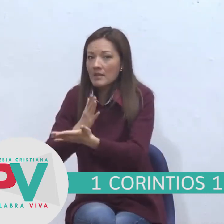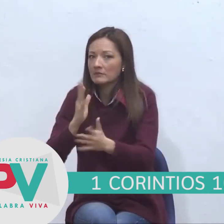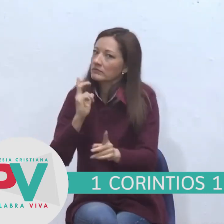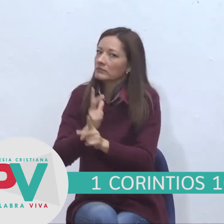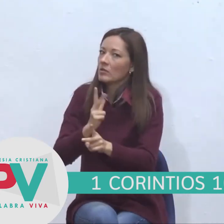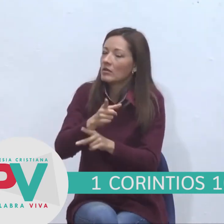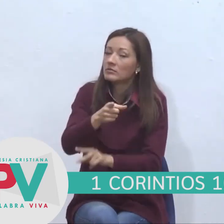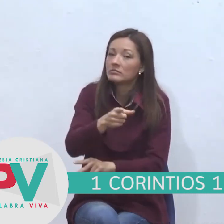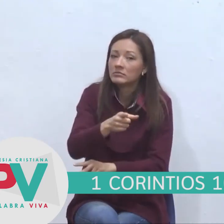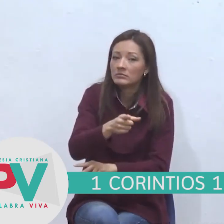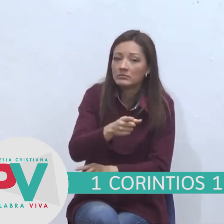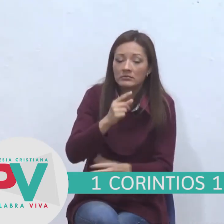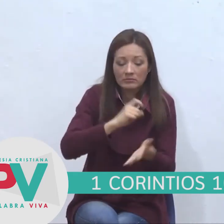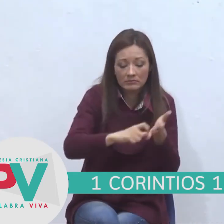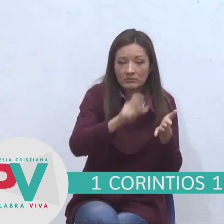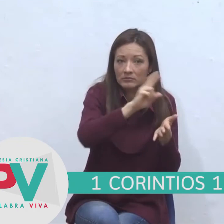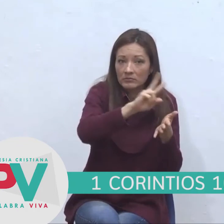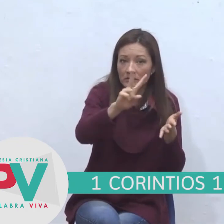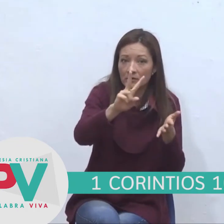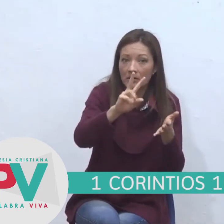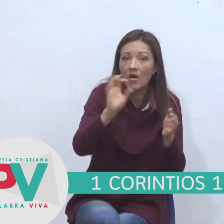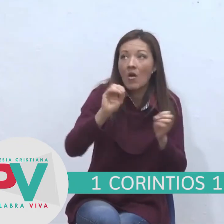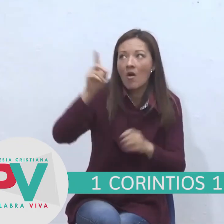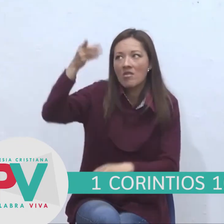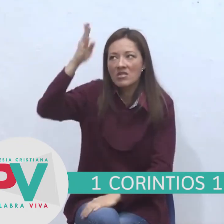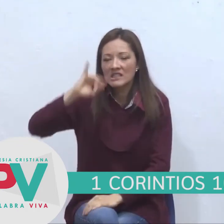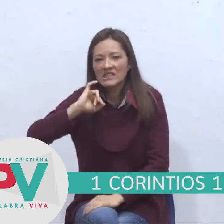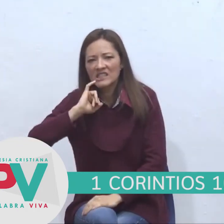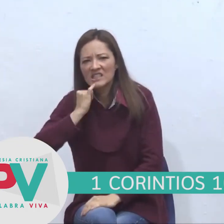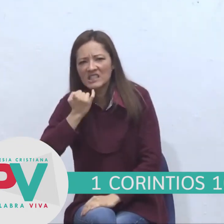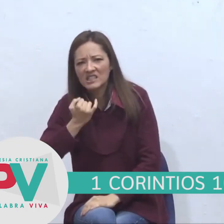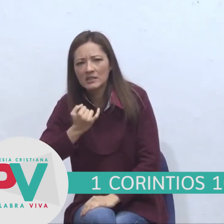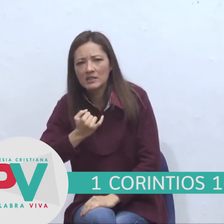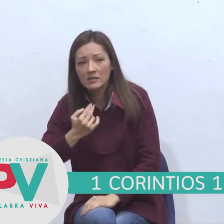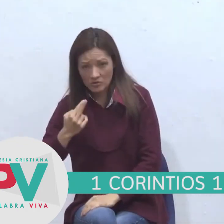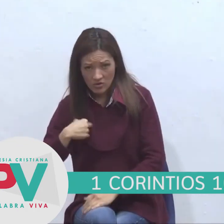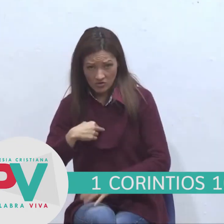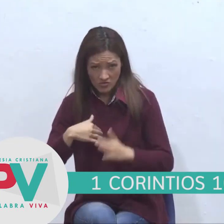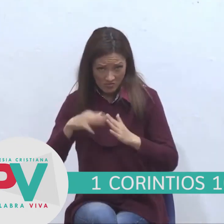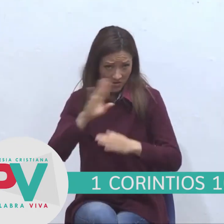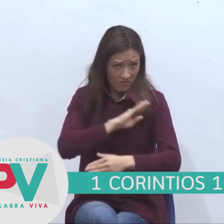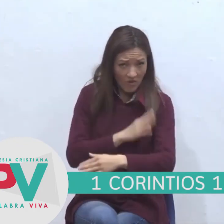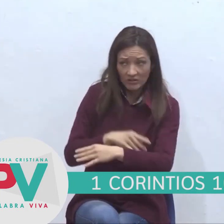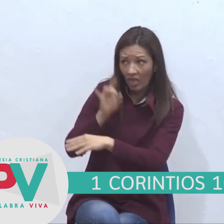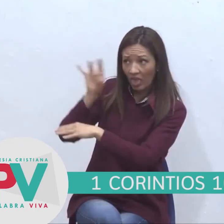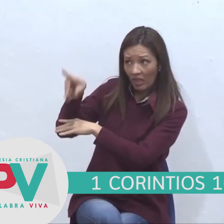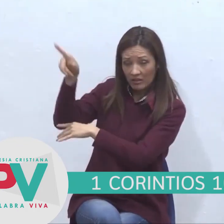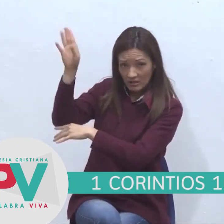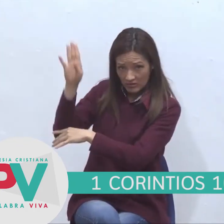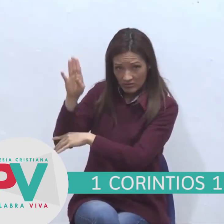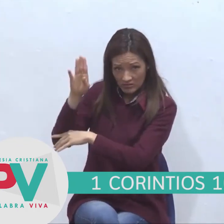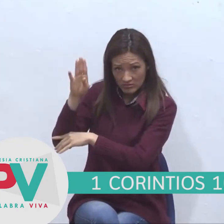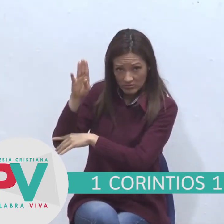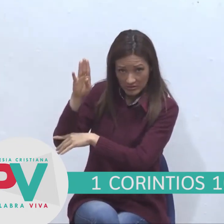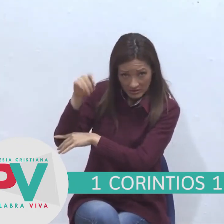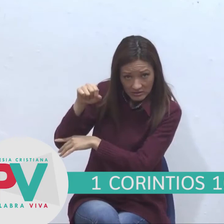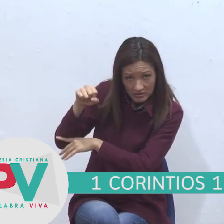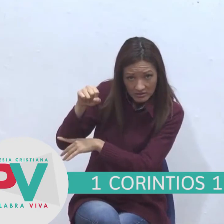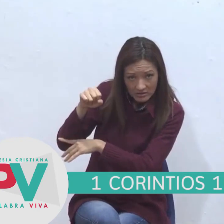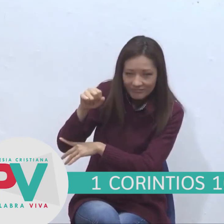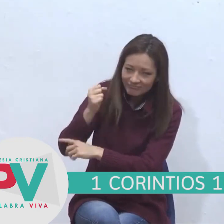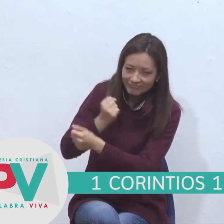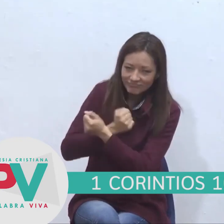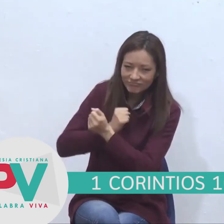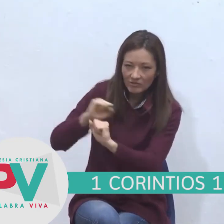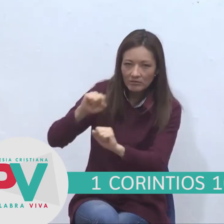Versículo 22, o provocaremos a celos al Señor. ¿Somos más fuertes que Él? Si usted